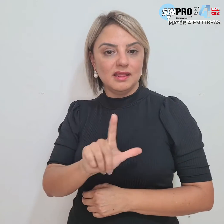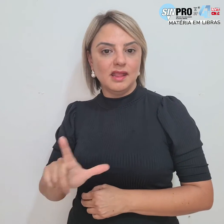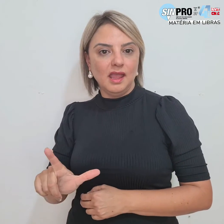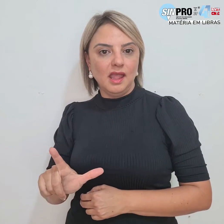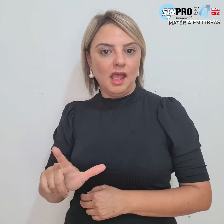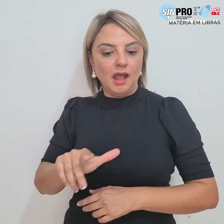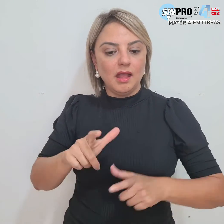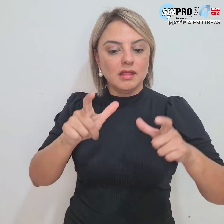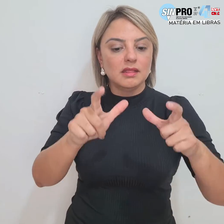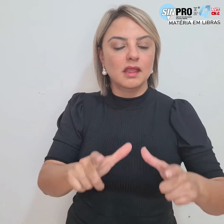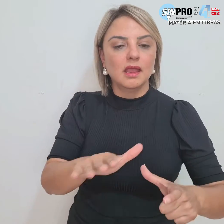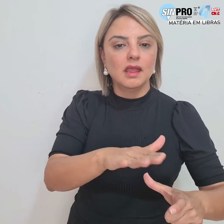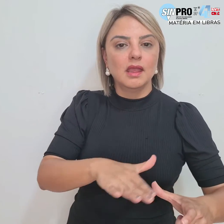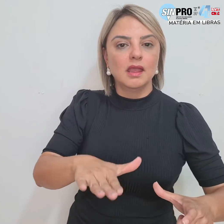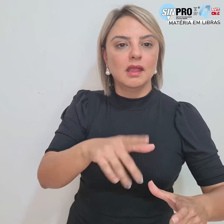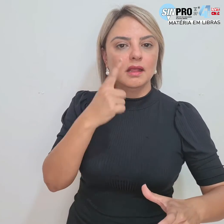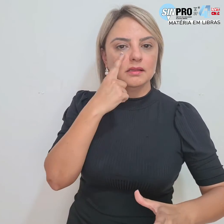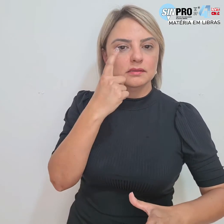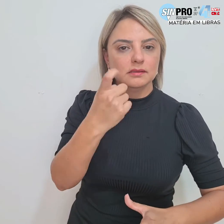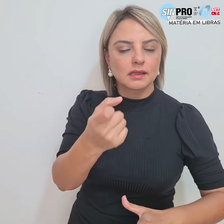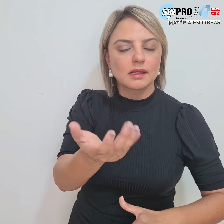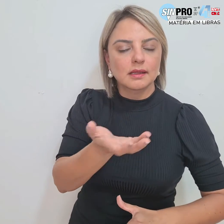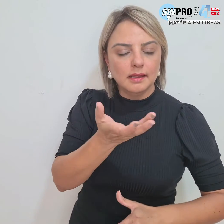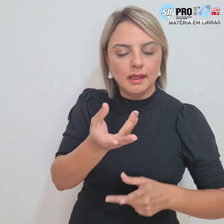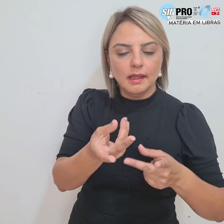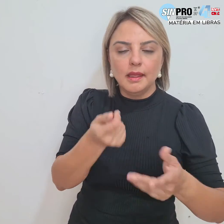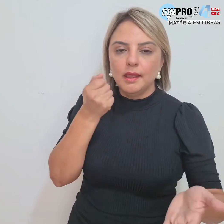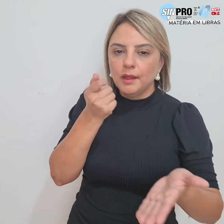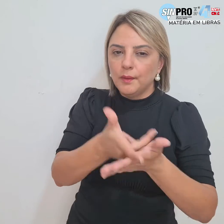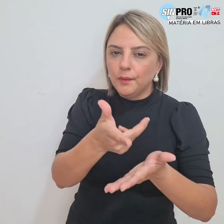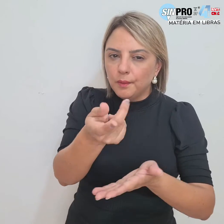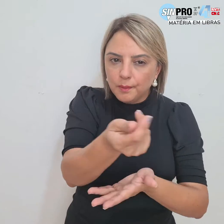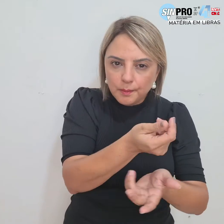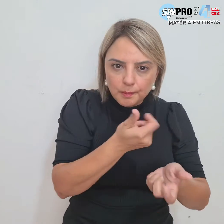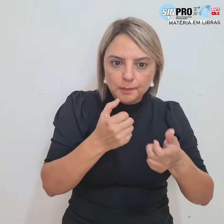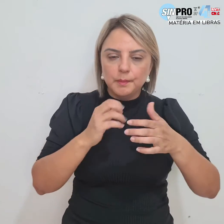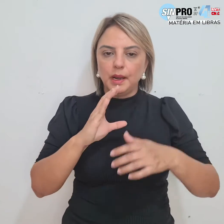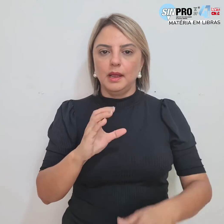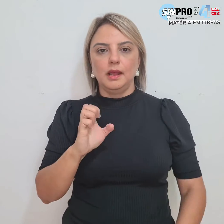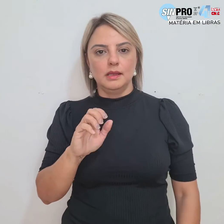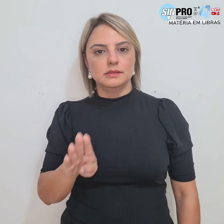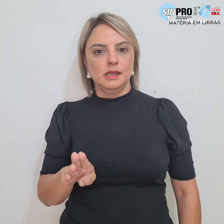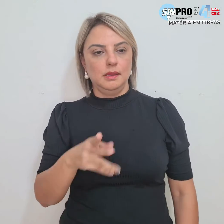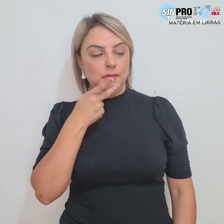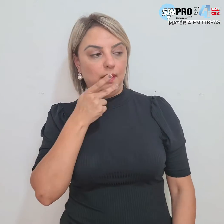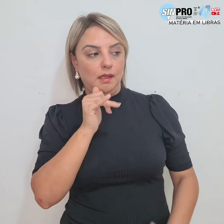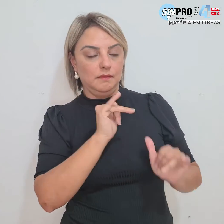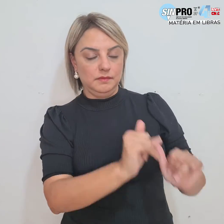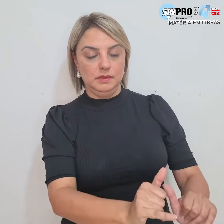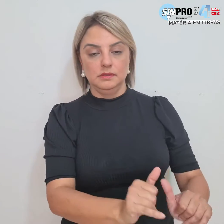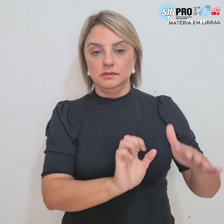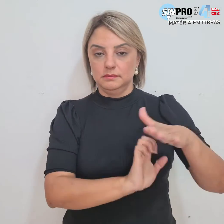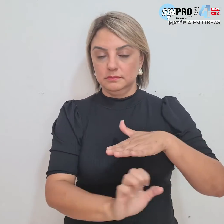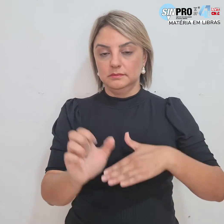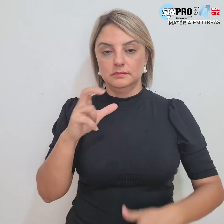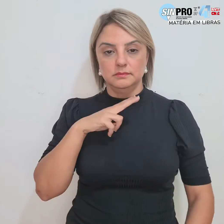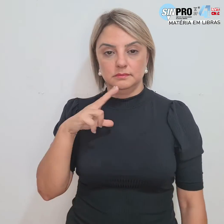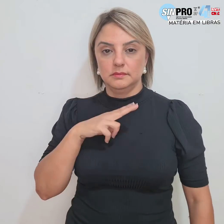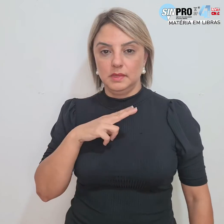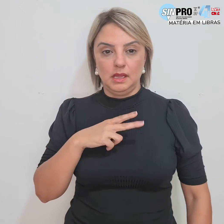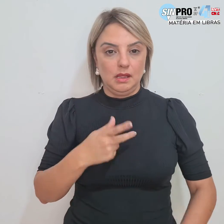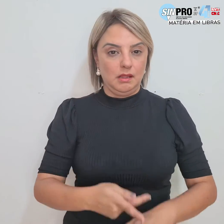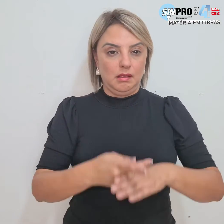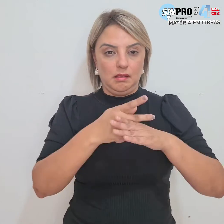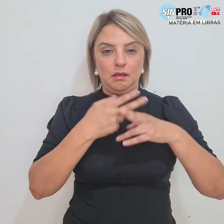já que a ENEL, por questão territorial, é uma das interessadas em comprar a SEB Distribuição. Alerta! Empresas